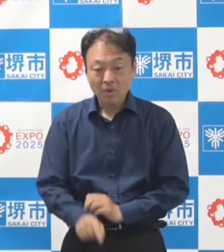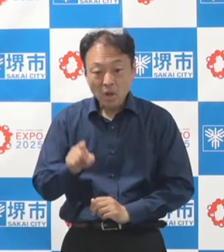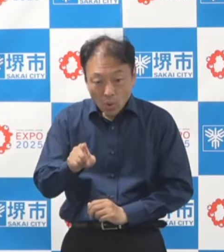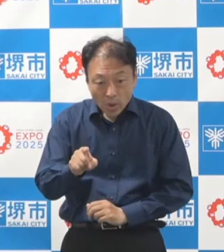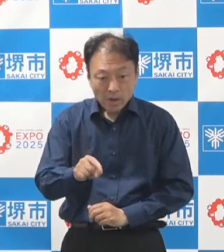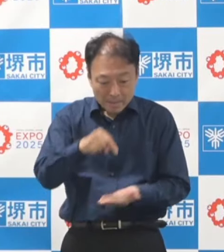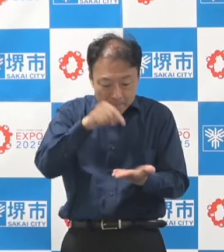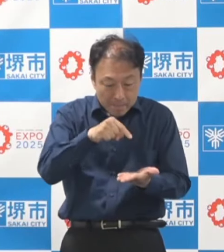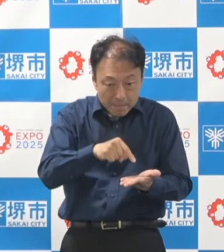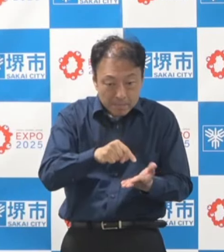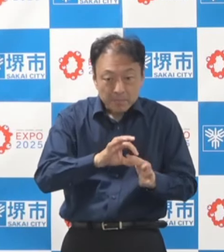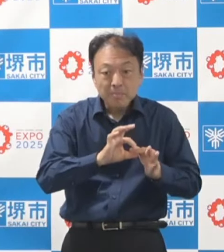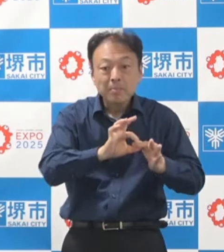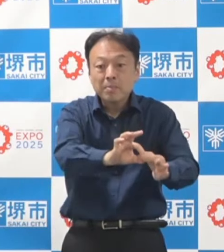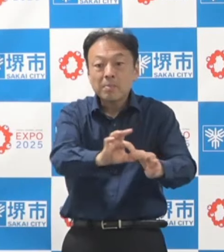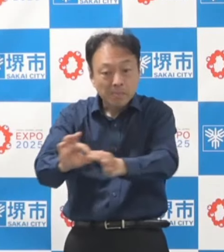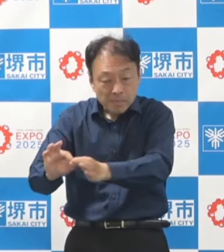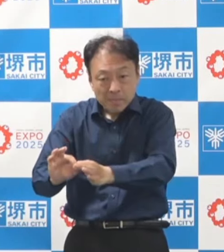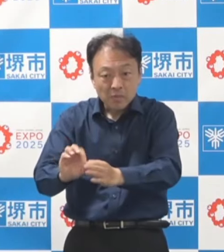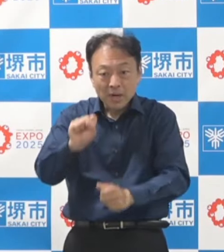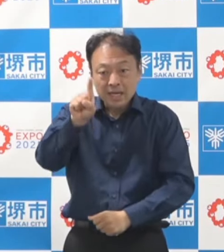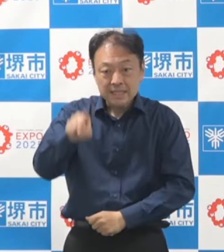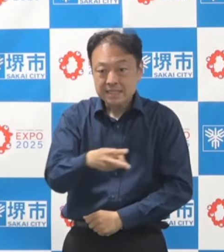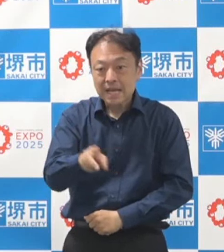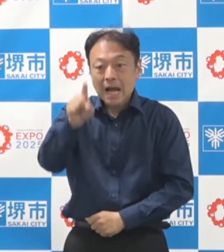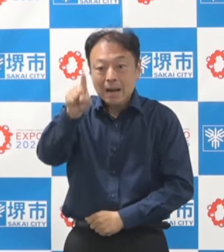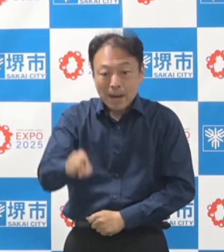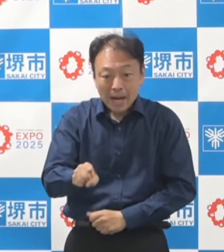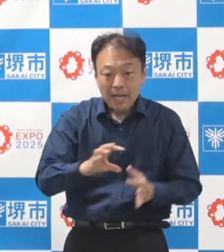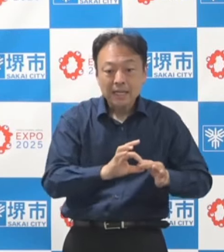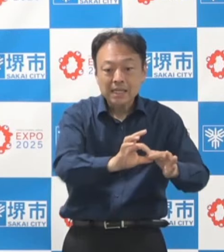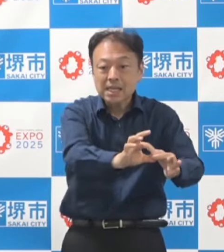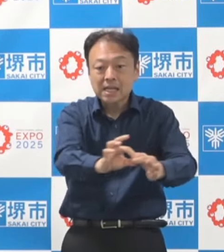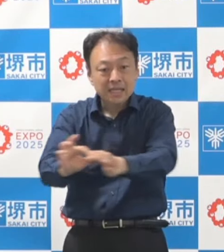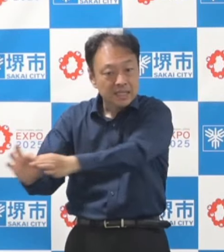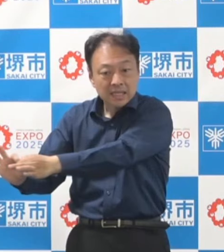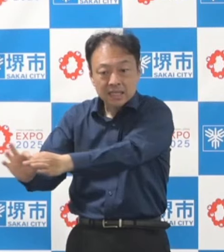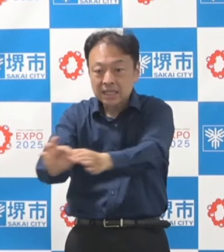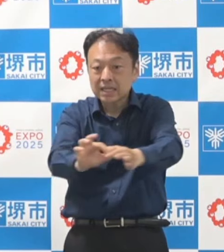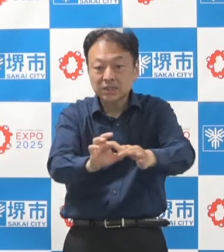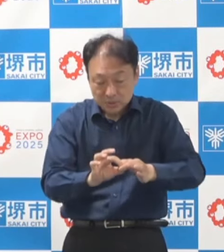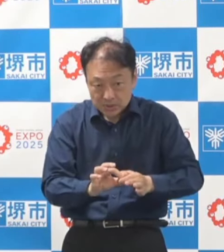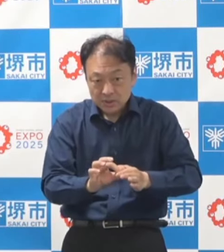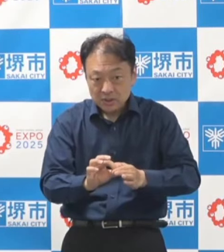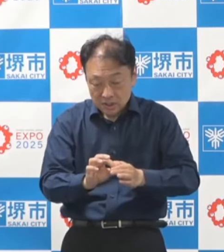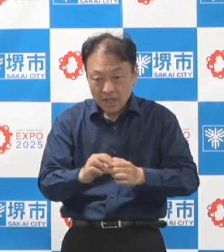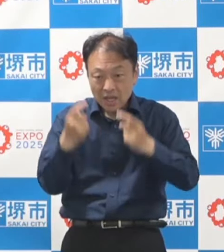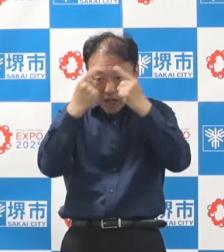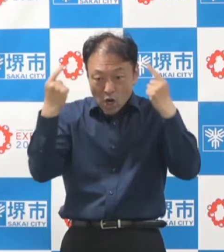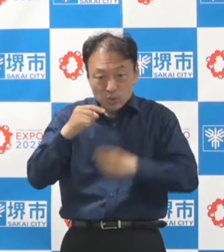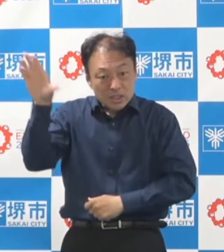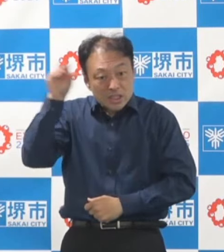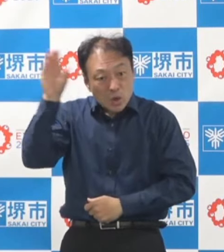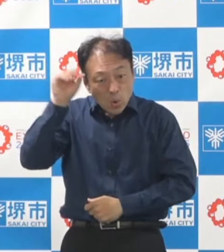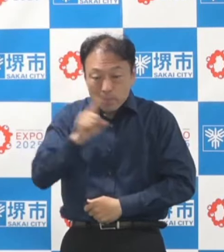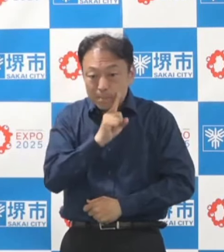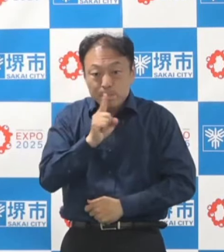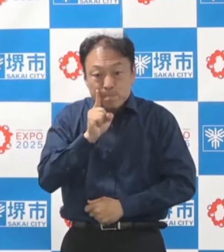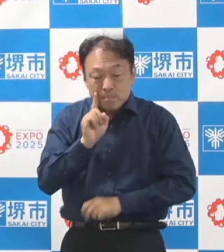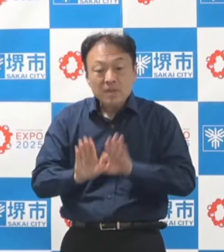バーを経由をしていますので、個人情報を公開せずに行方不明者の家族等に連絡することができます